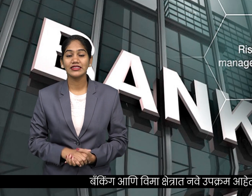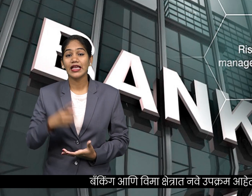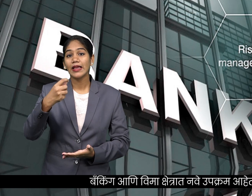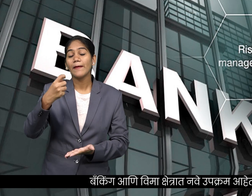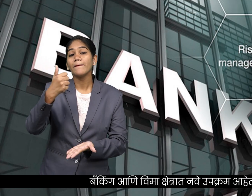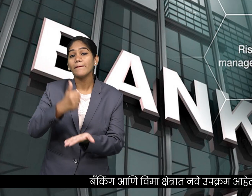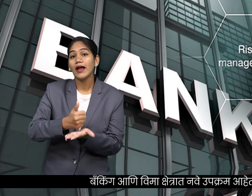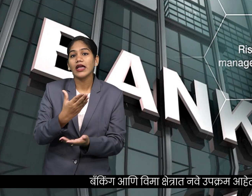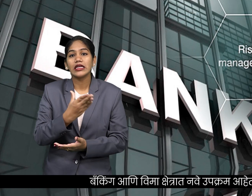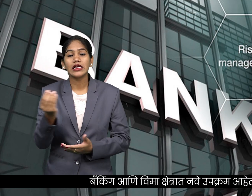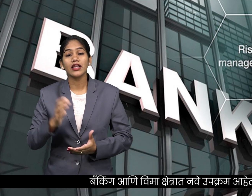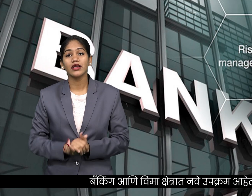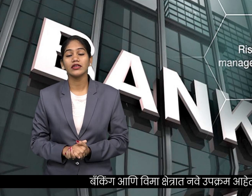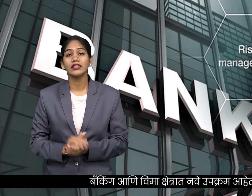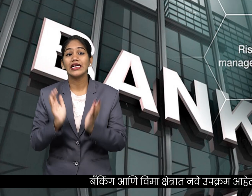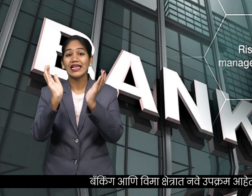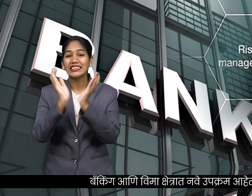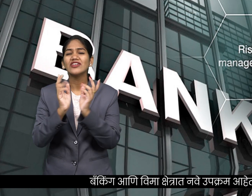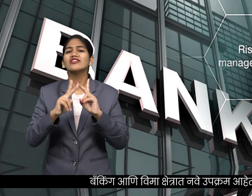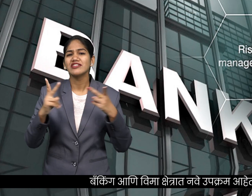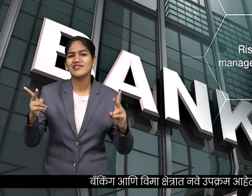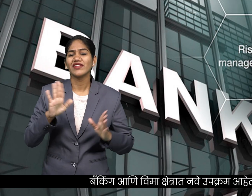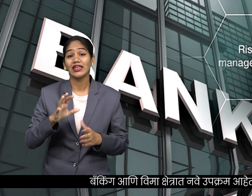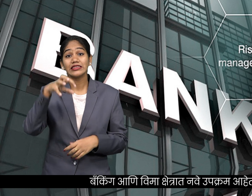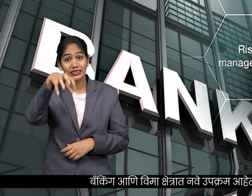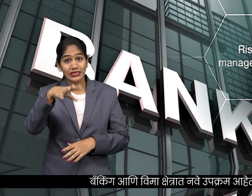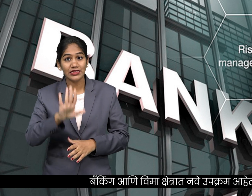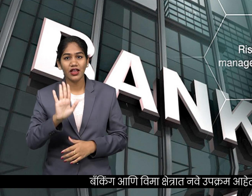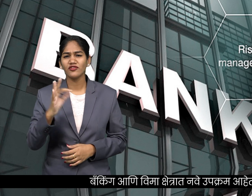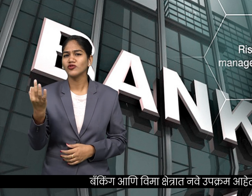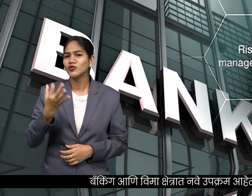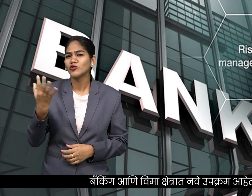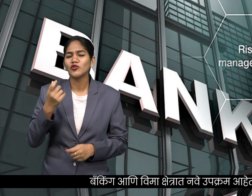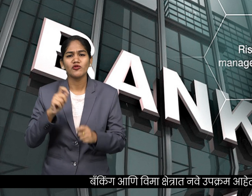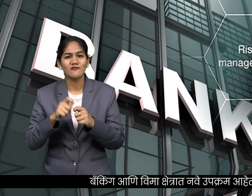बँकिंग आणि विमा क्षेत्रात नवे उपक्रम आहेत.